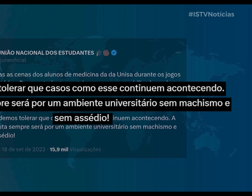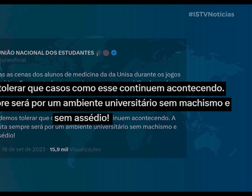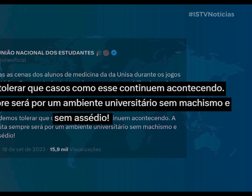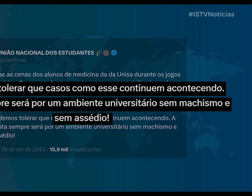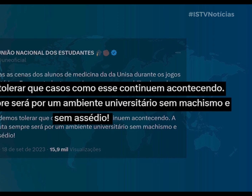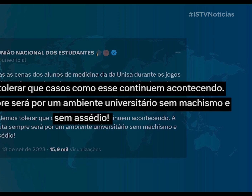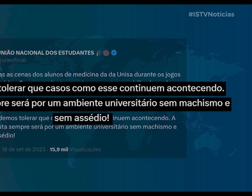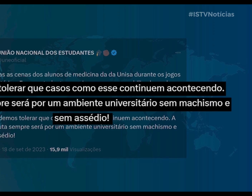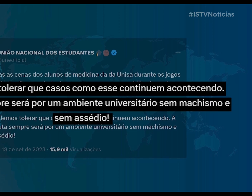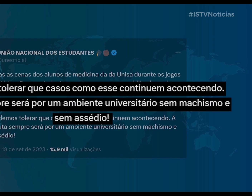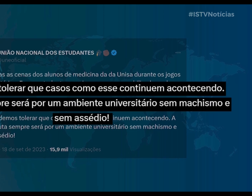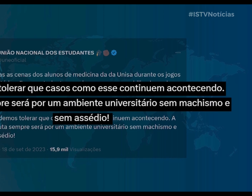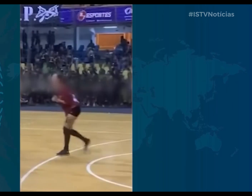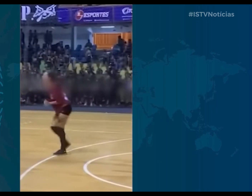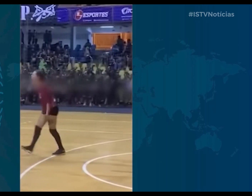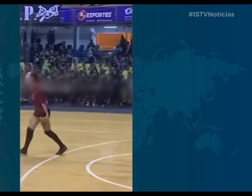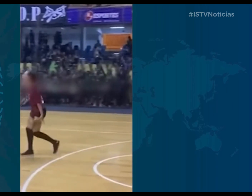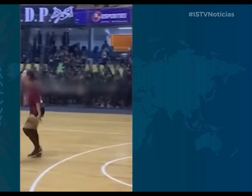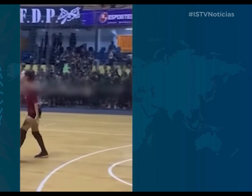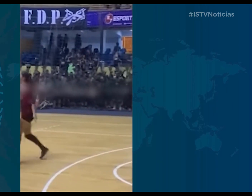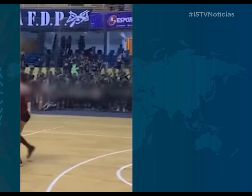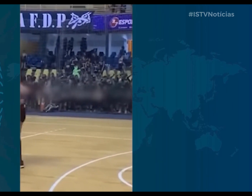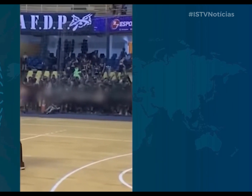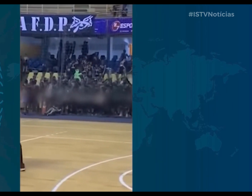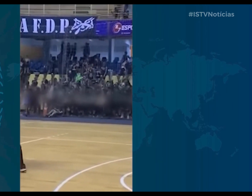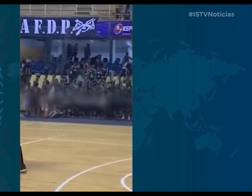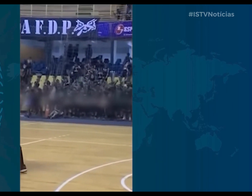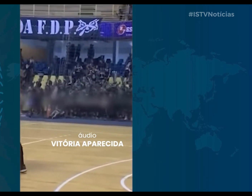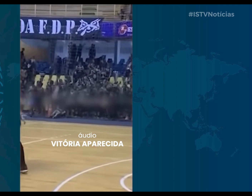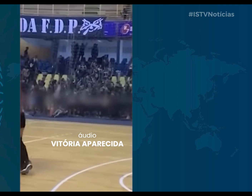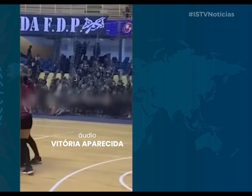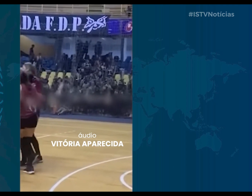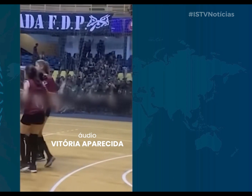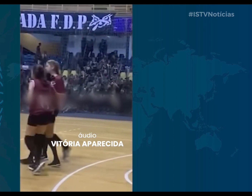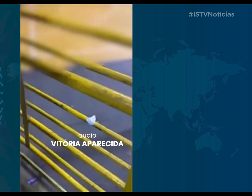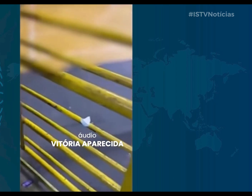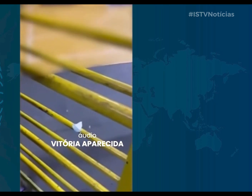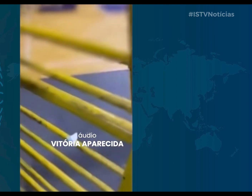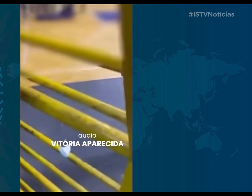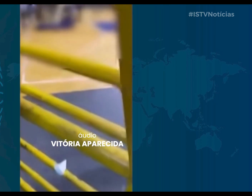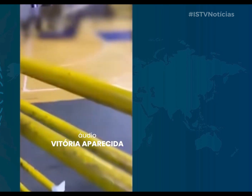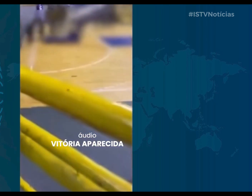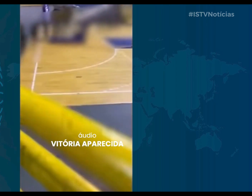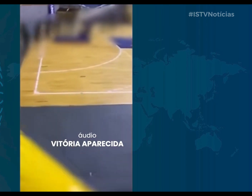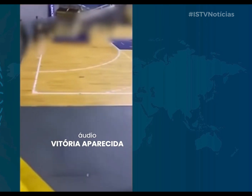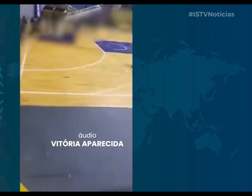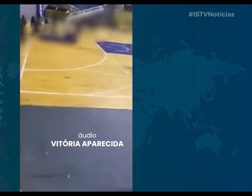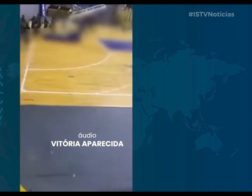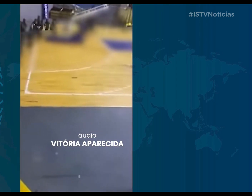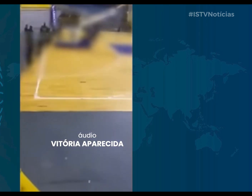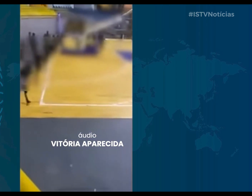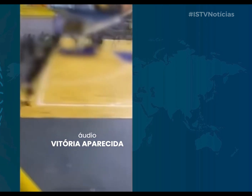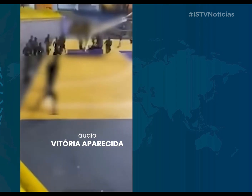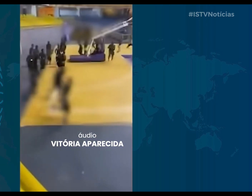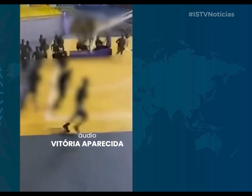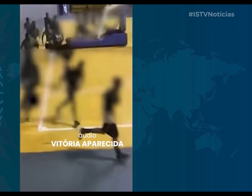joelho. Lembrando que tinha homens e mulheres, vale lembrar isso, tá? E mostraram seus